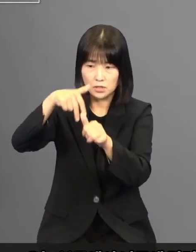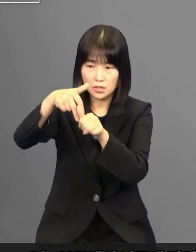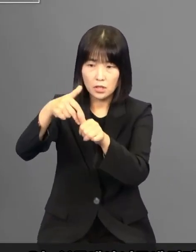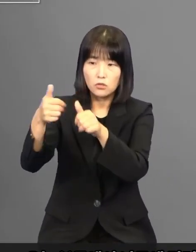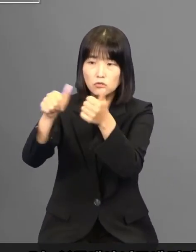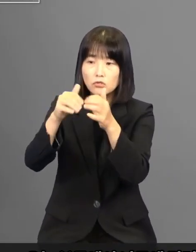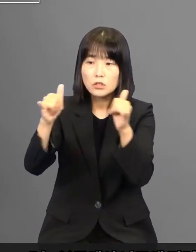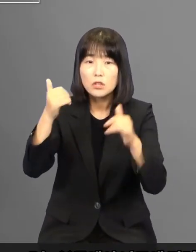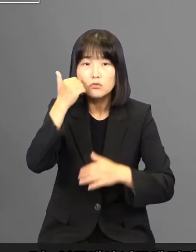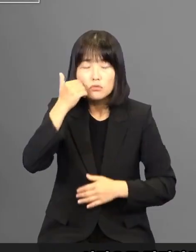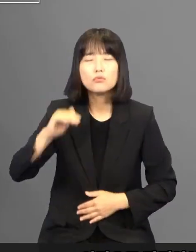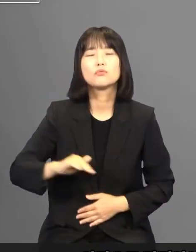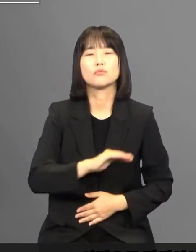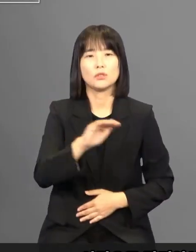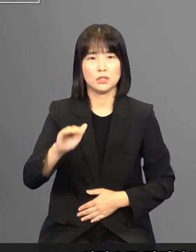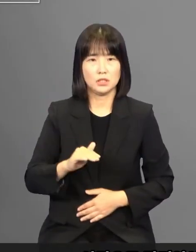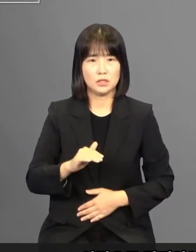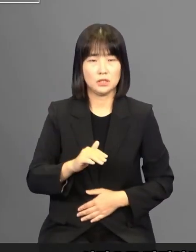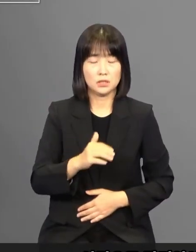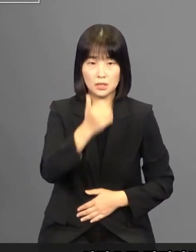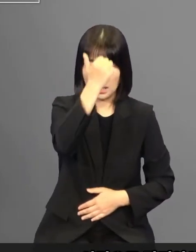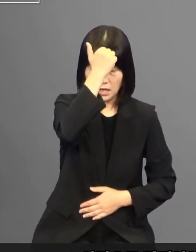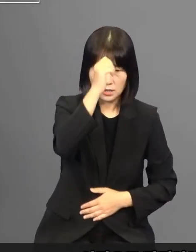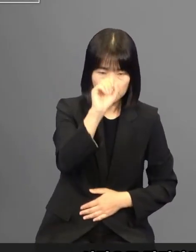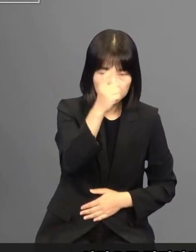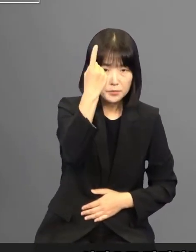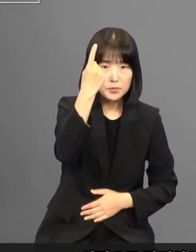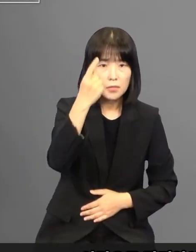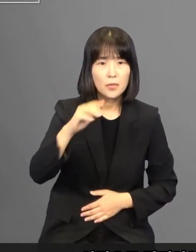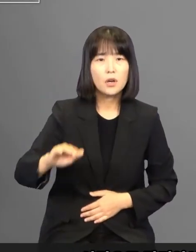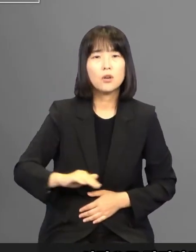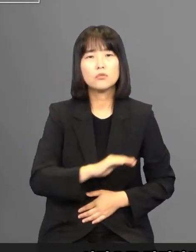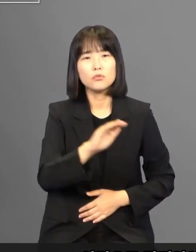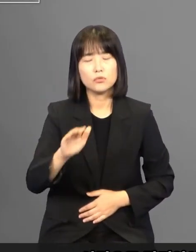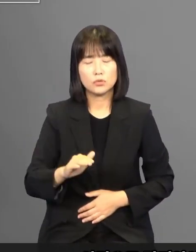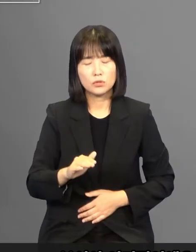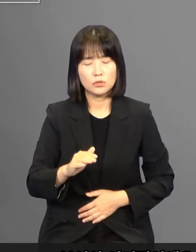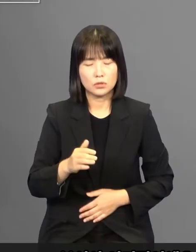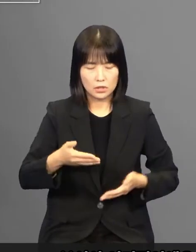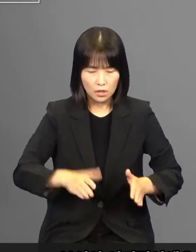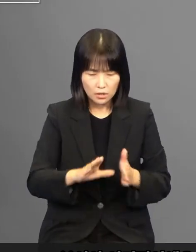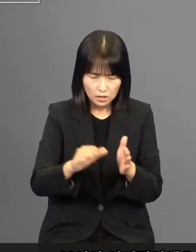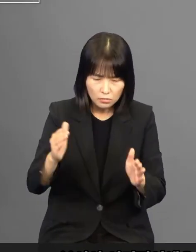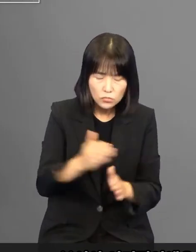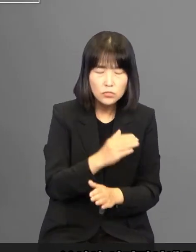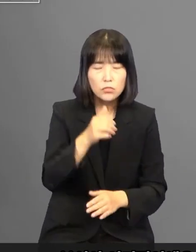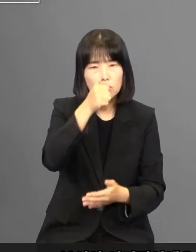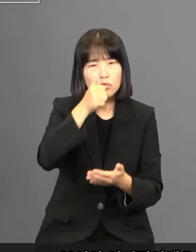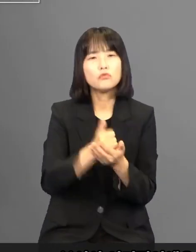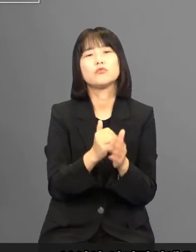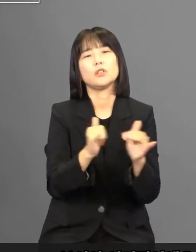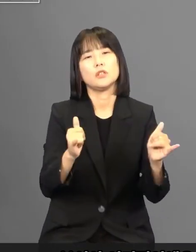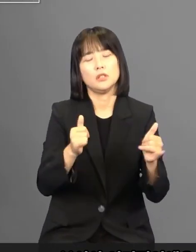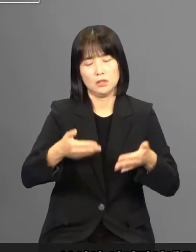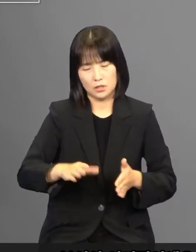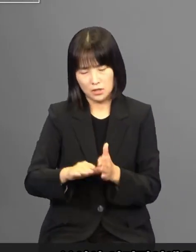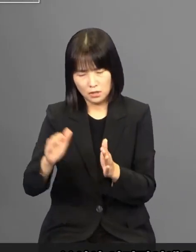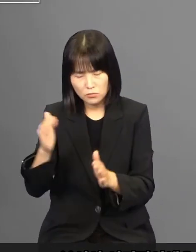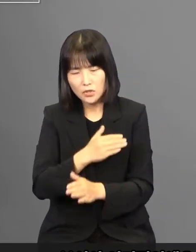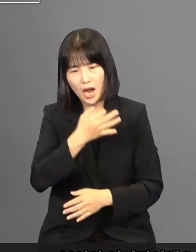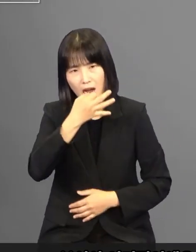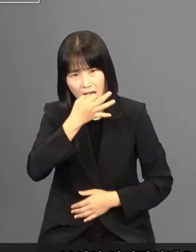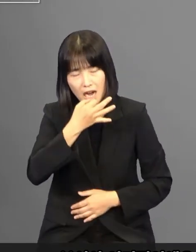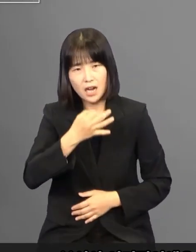우리예요. 아담으로 말미암아 우리는 본성상 주인입니다. 본성상 이기적이에요. 본성상 남